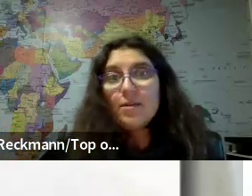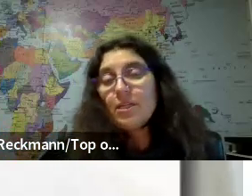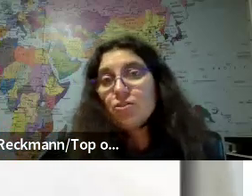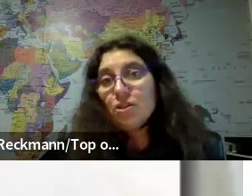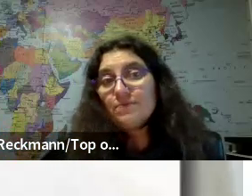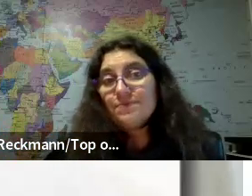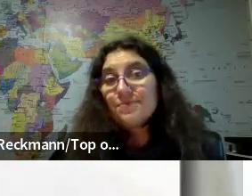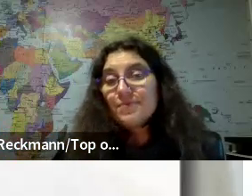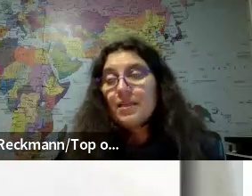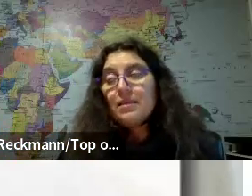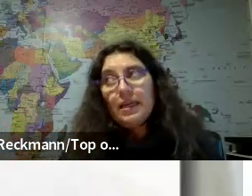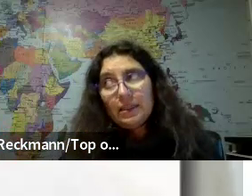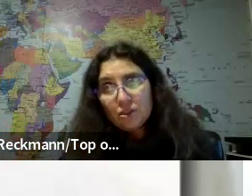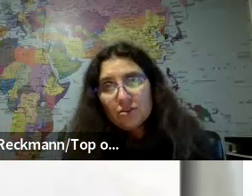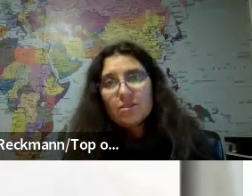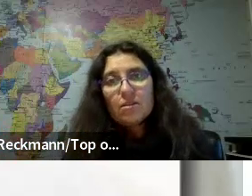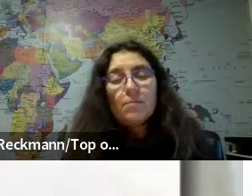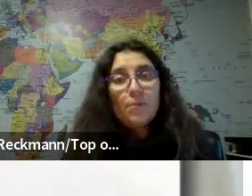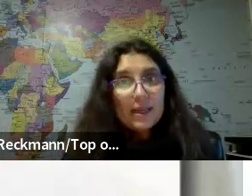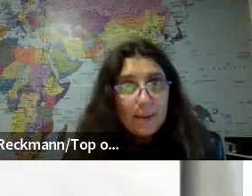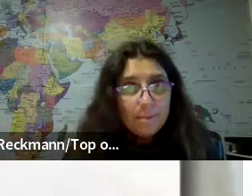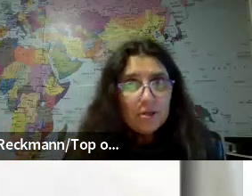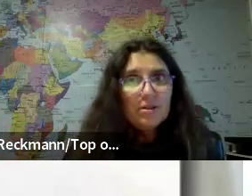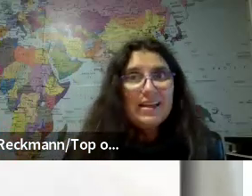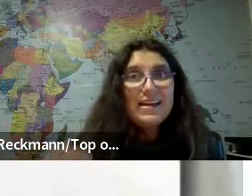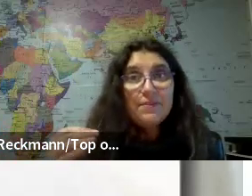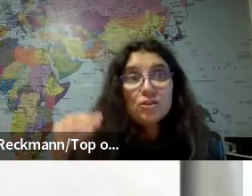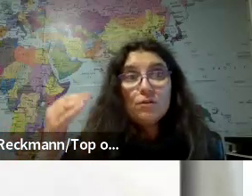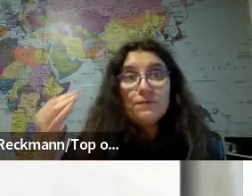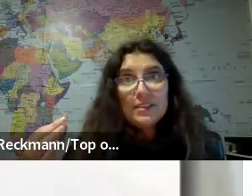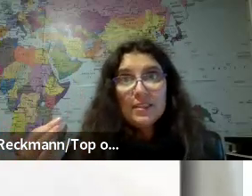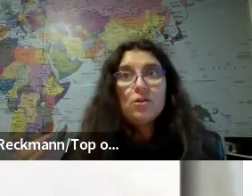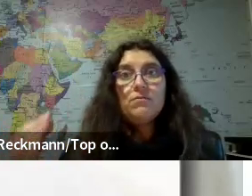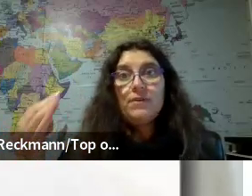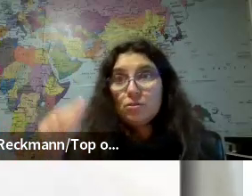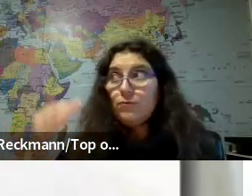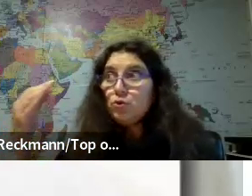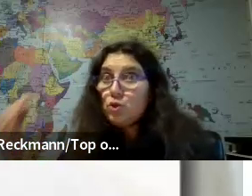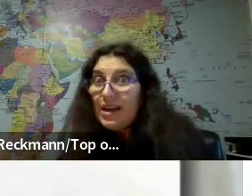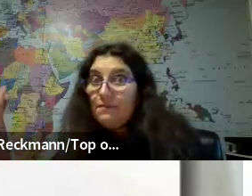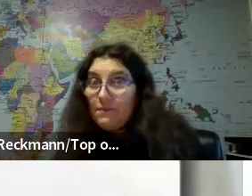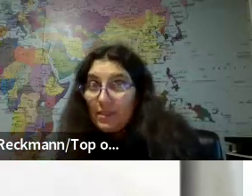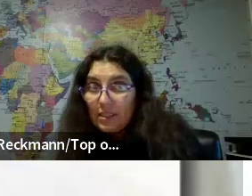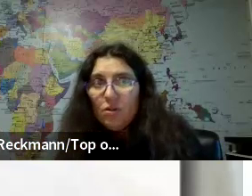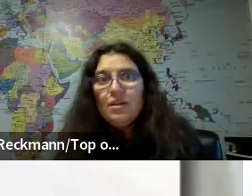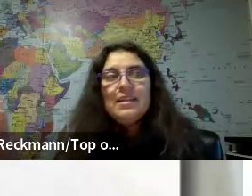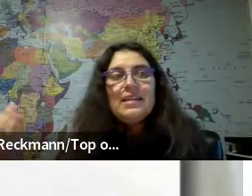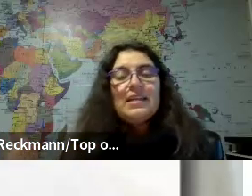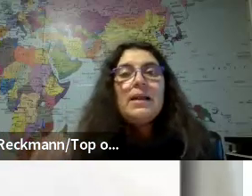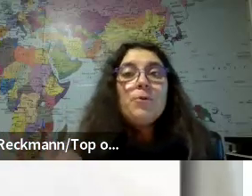de discriminación. Entonces, por ejemplo, en el factor físico, factor funcional físico,